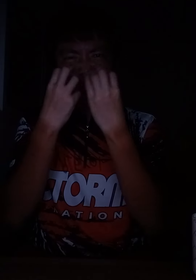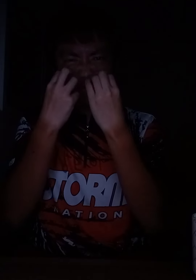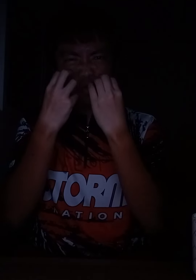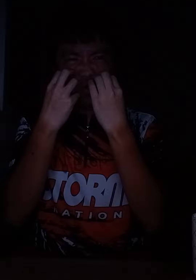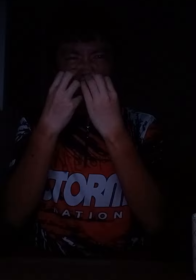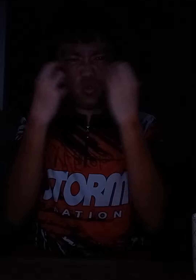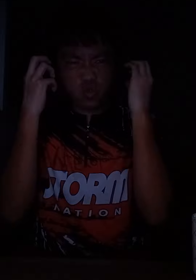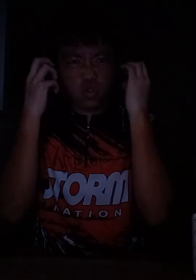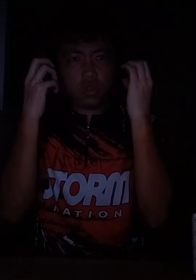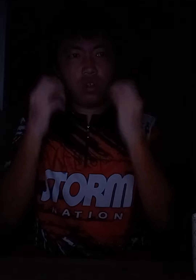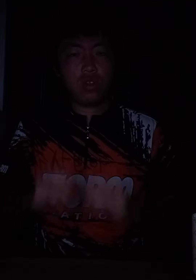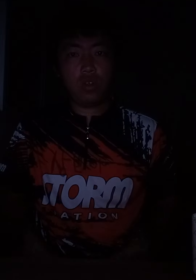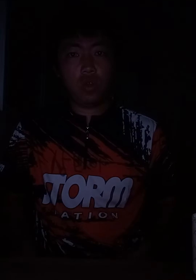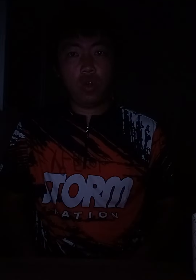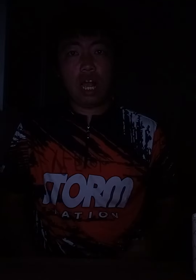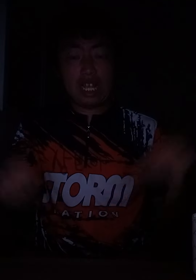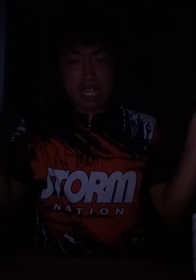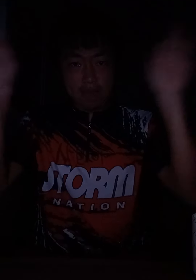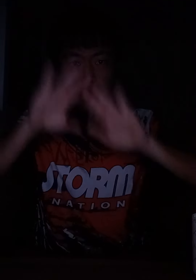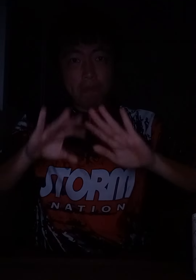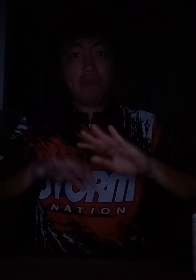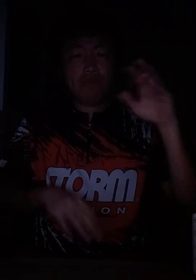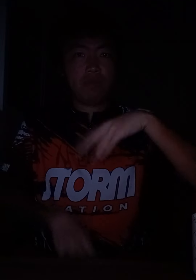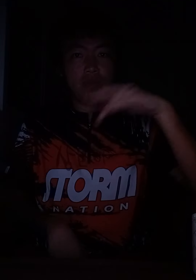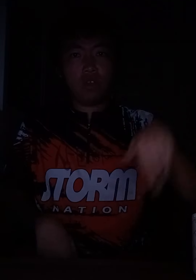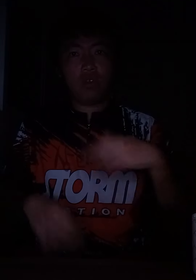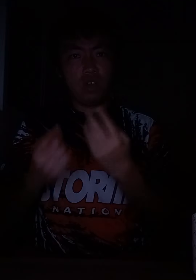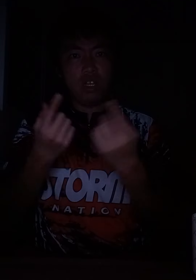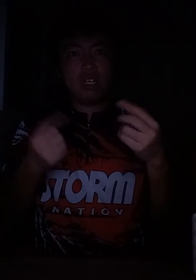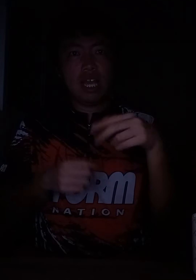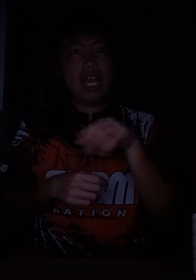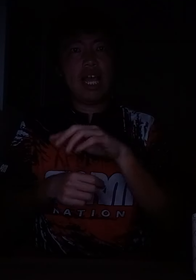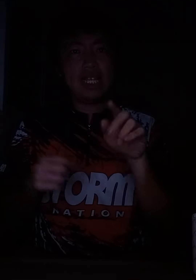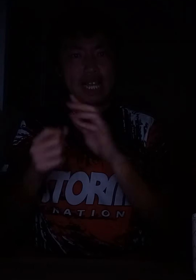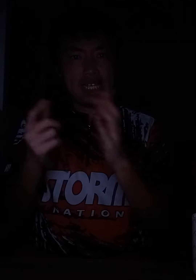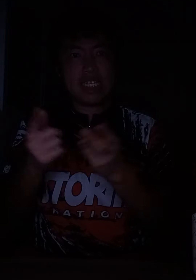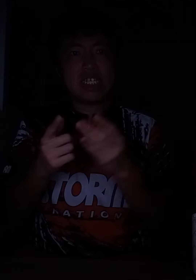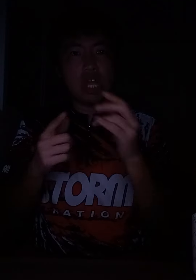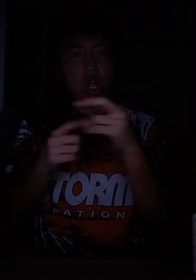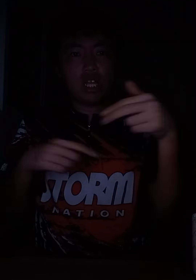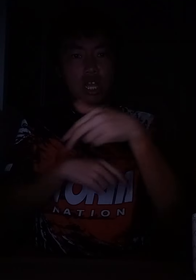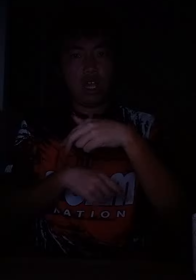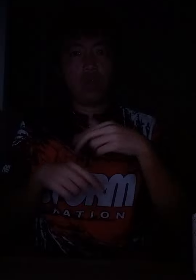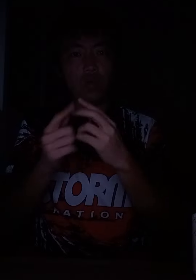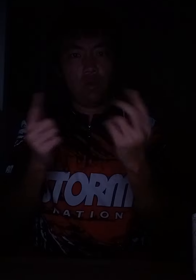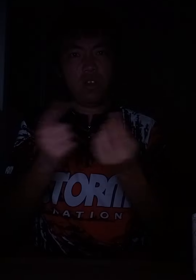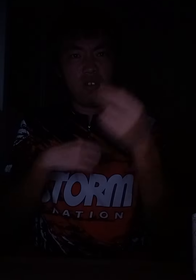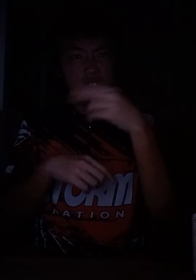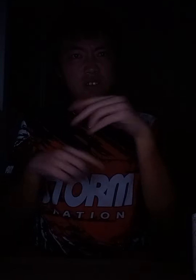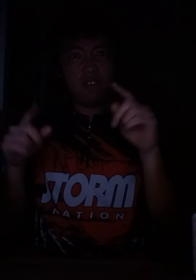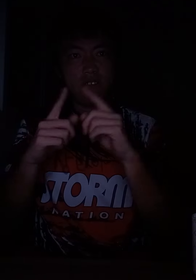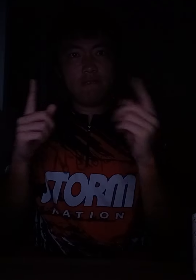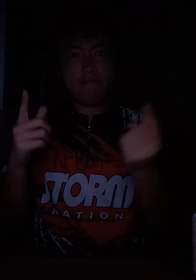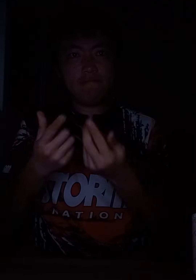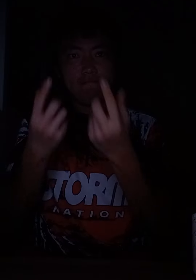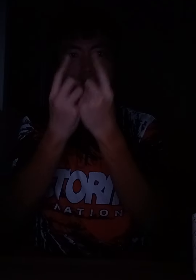썼죠. 같은 날 밤 역시 부산에서 서울로 가던 SRT 열차에서도 한 남성 승객이 마스크를